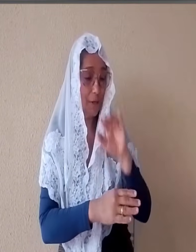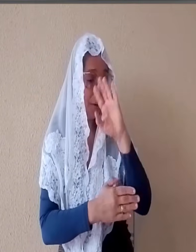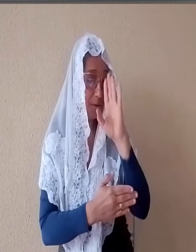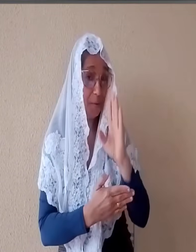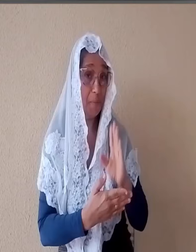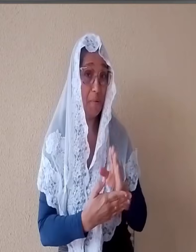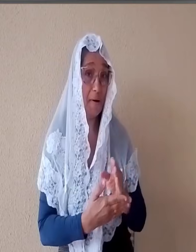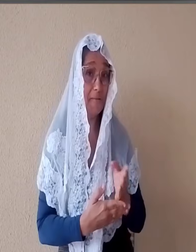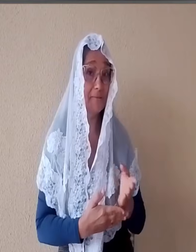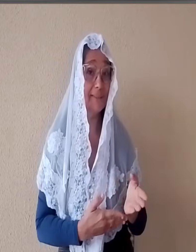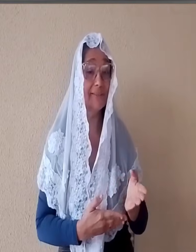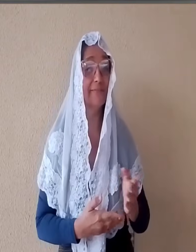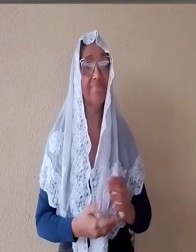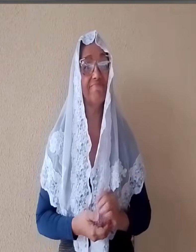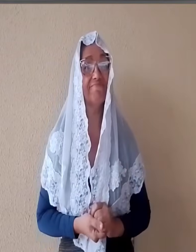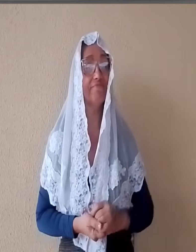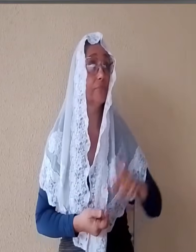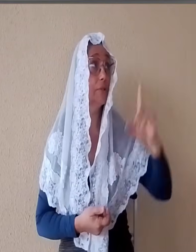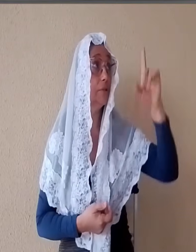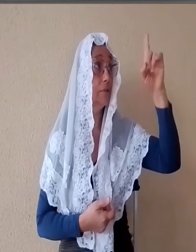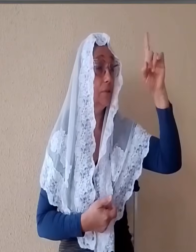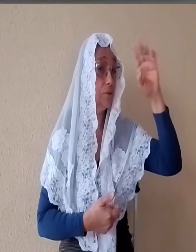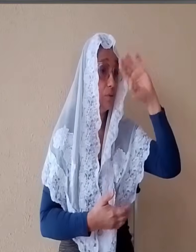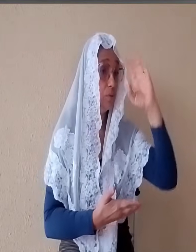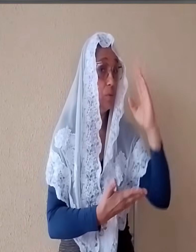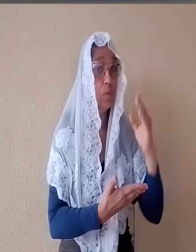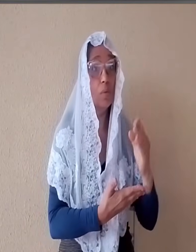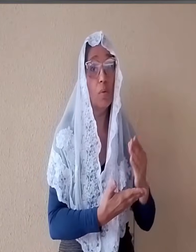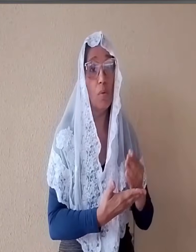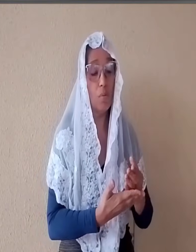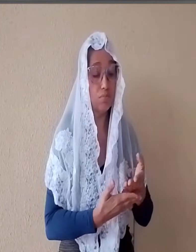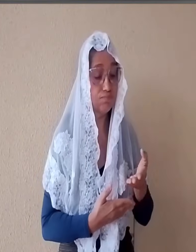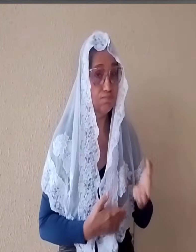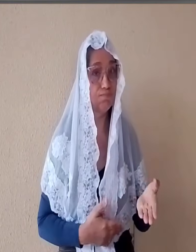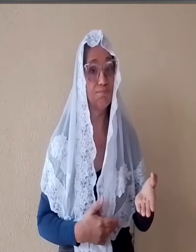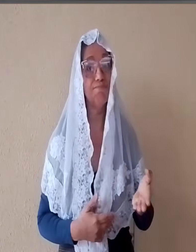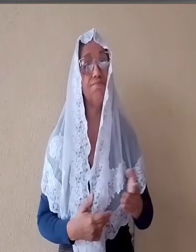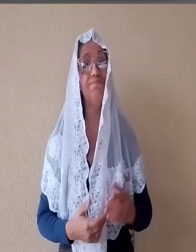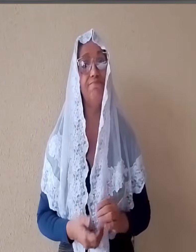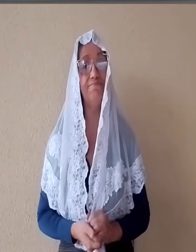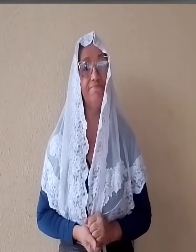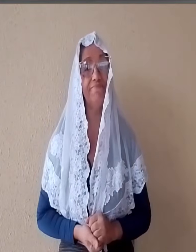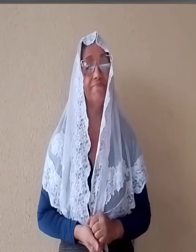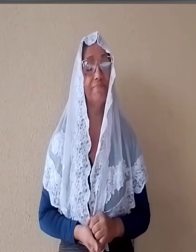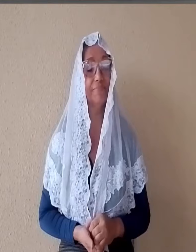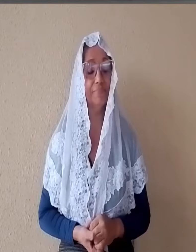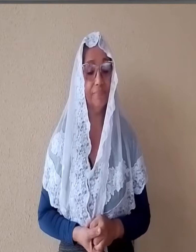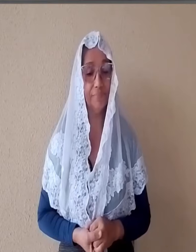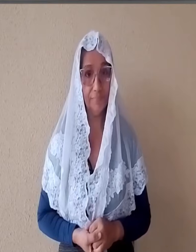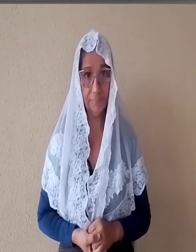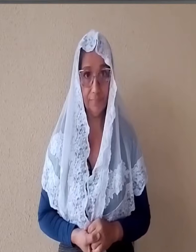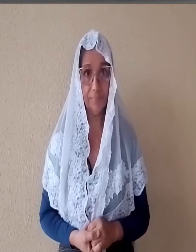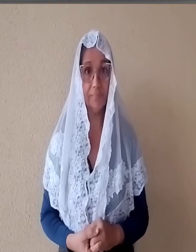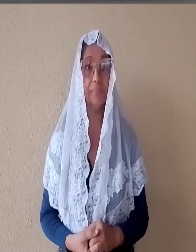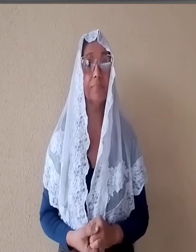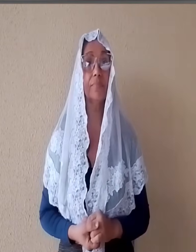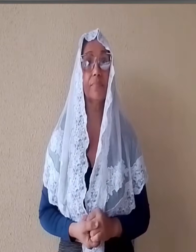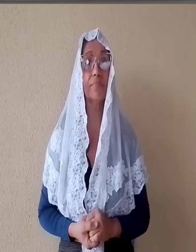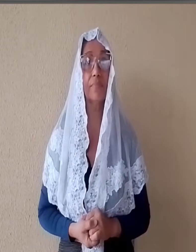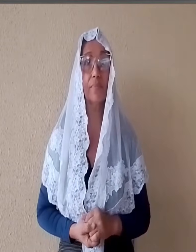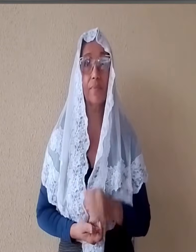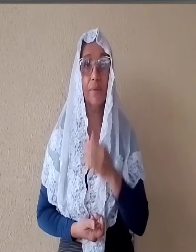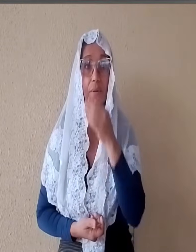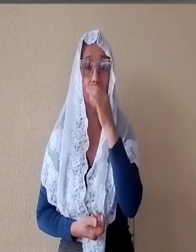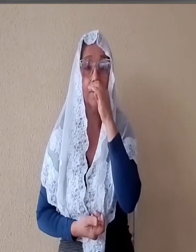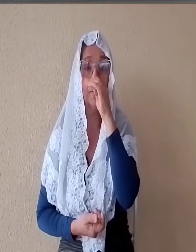na frente, irmãos, bendito é o nome do Senhor. Voltando um pouquinho a palavra, por que nós não pode colocar a mão naquilo que